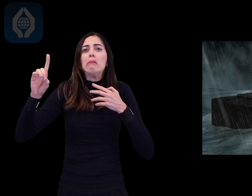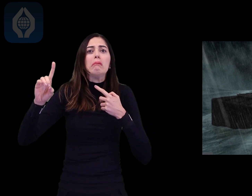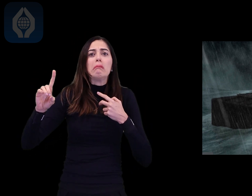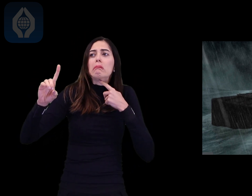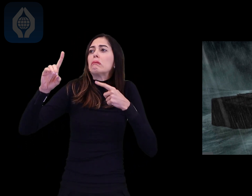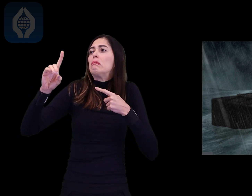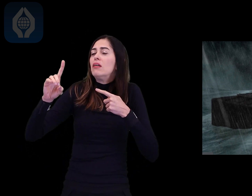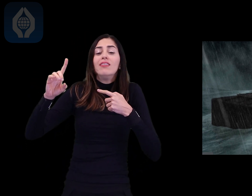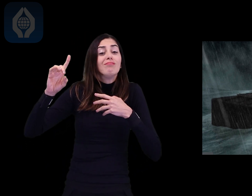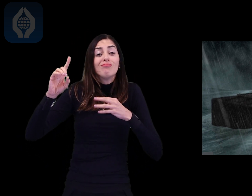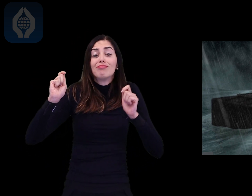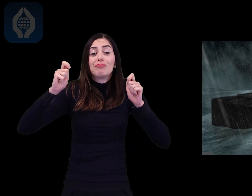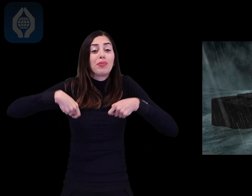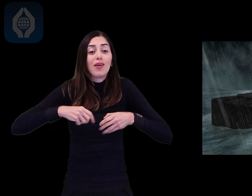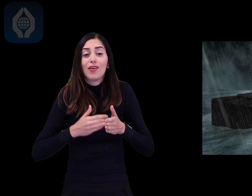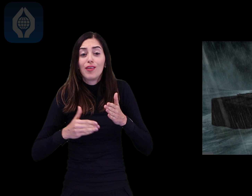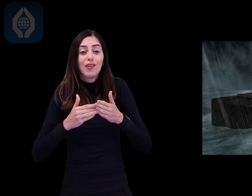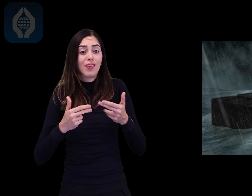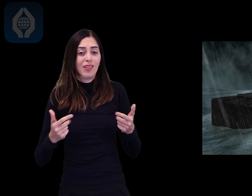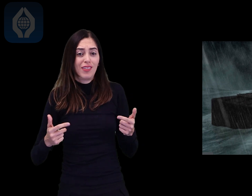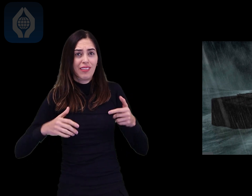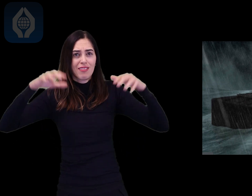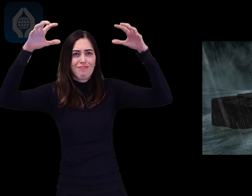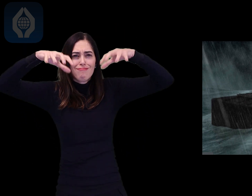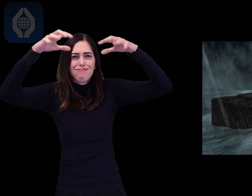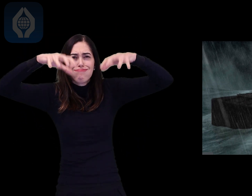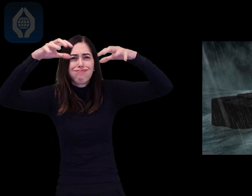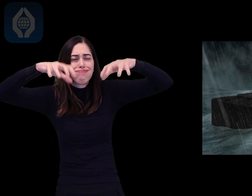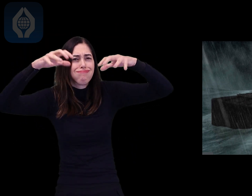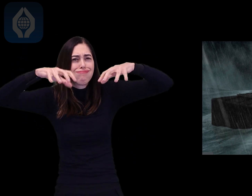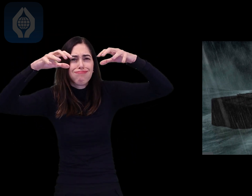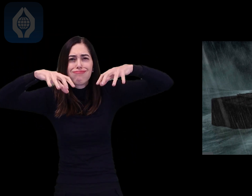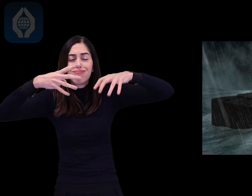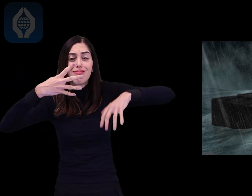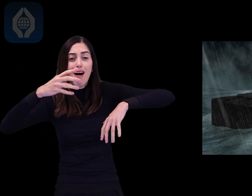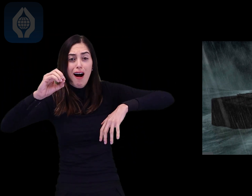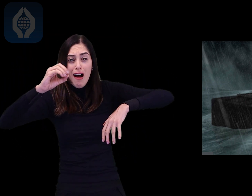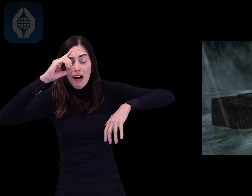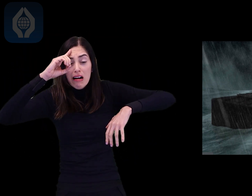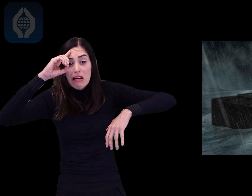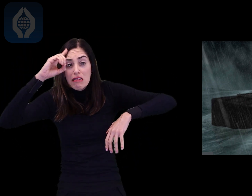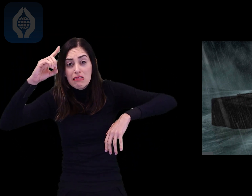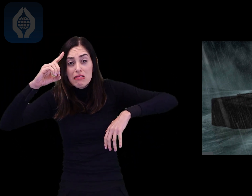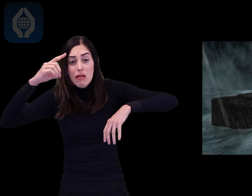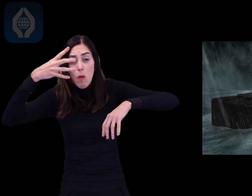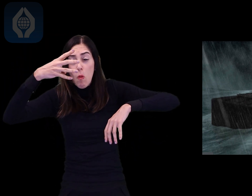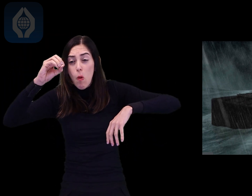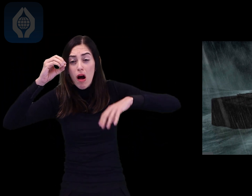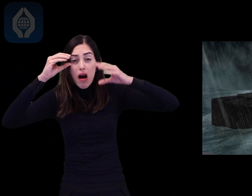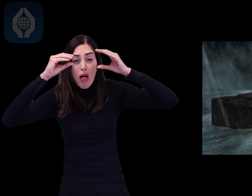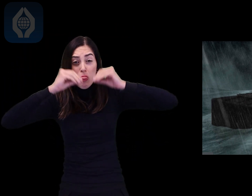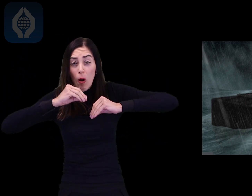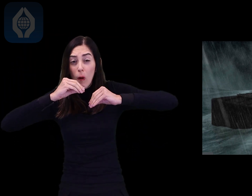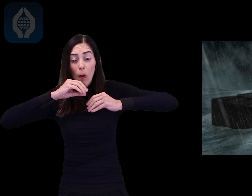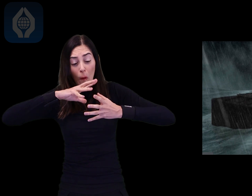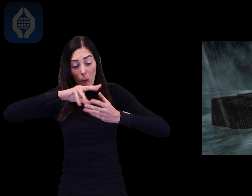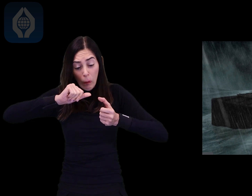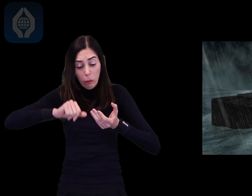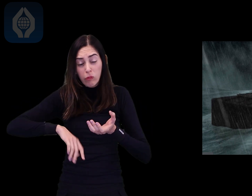fez chover durante 40 dias, 40 noites, até que a terra fosse coberta pela água.